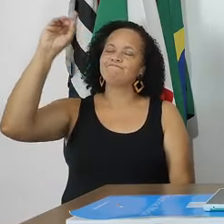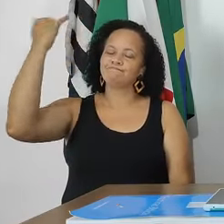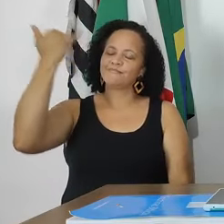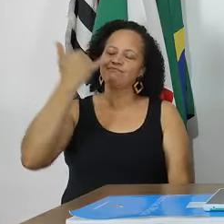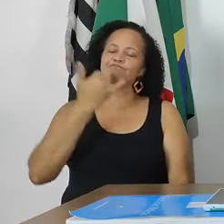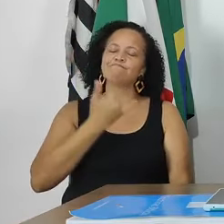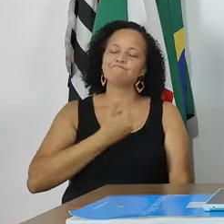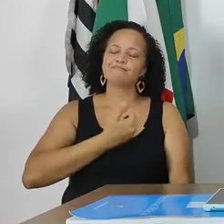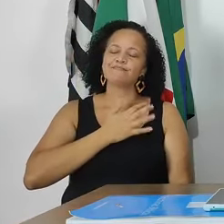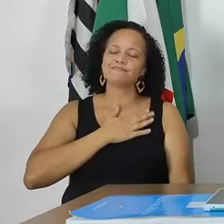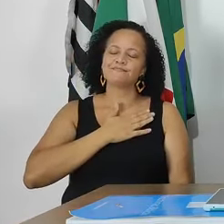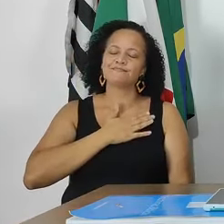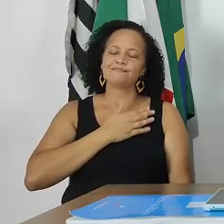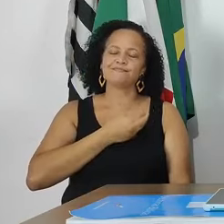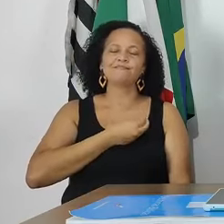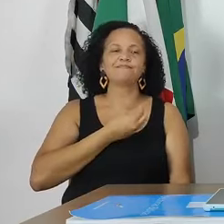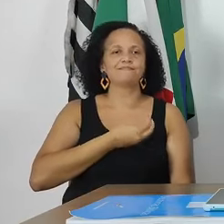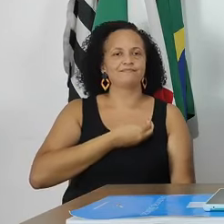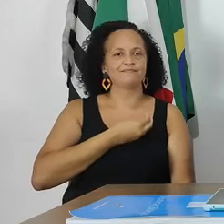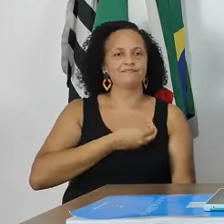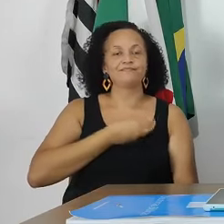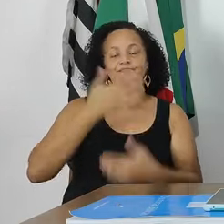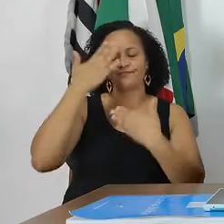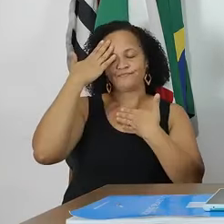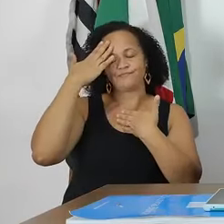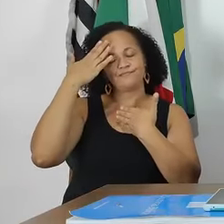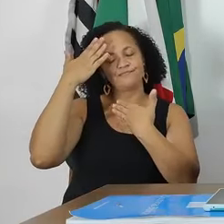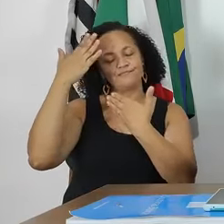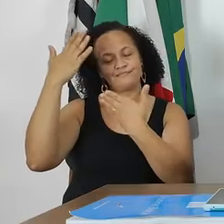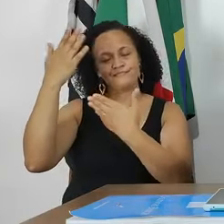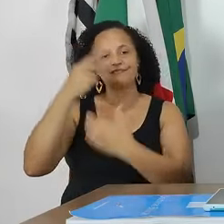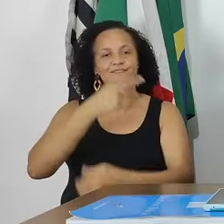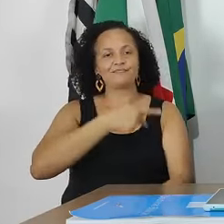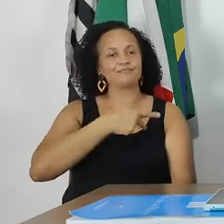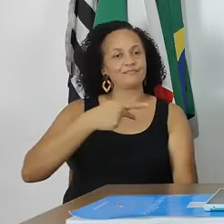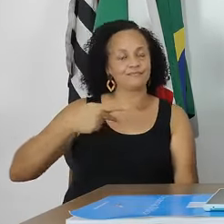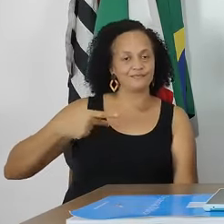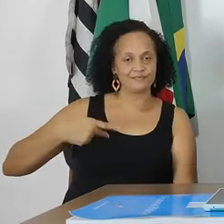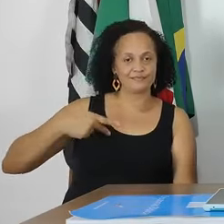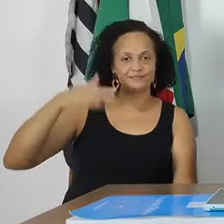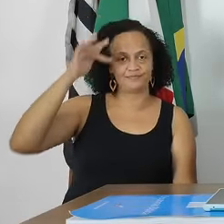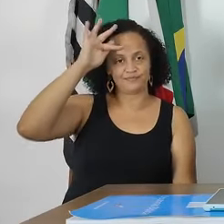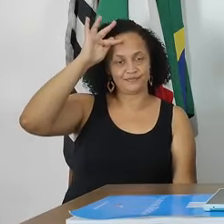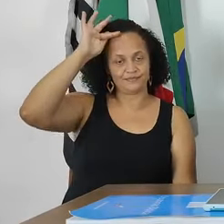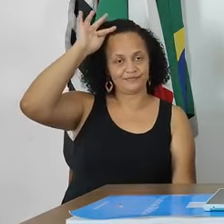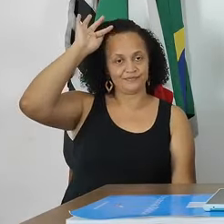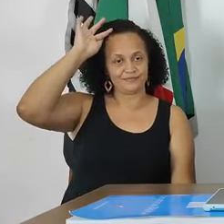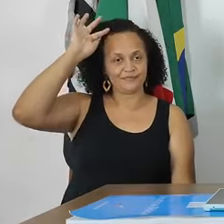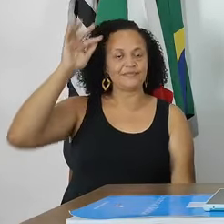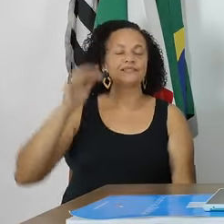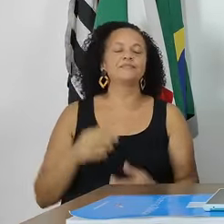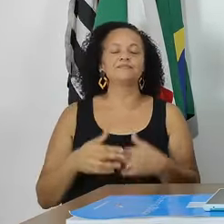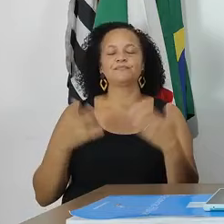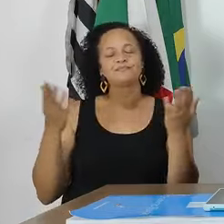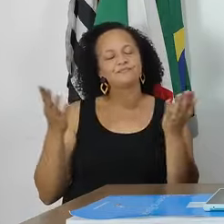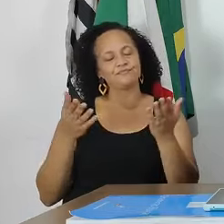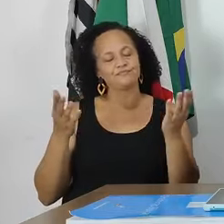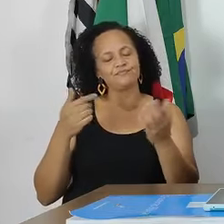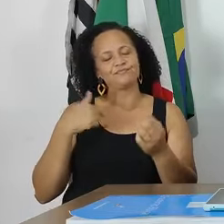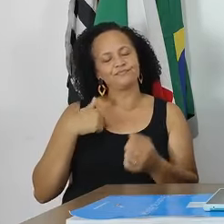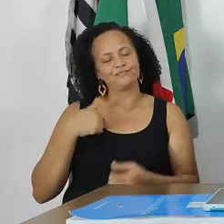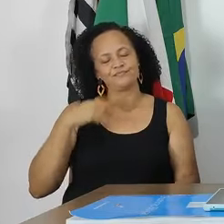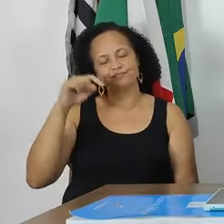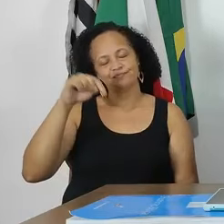essa palavra. Então, eu quero agradecer a oportunidade do pastor Fernando estar me abrindo para mim aqui, né?